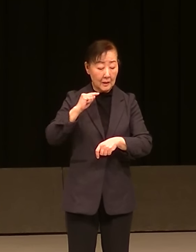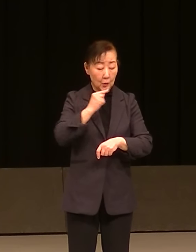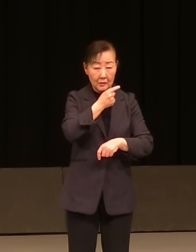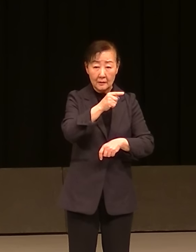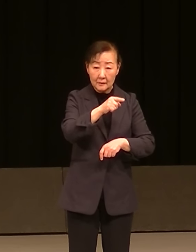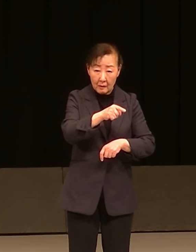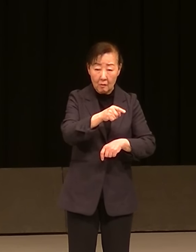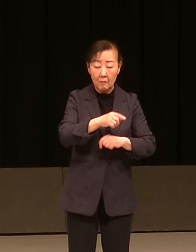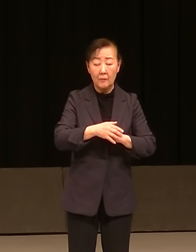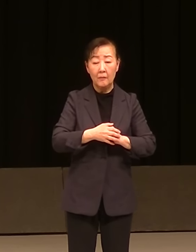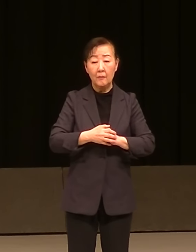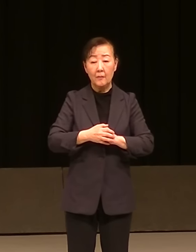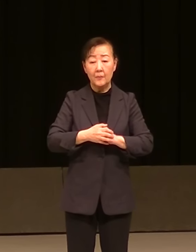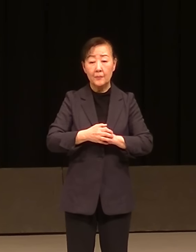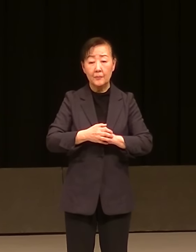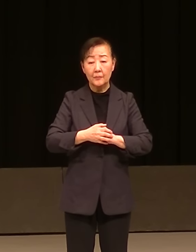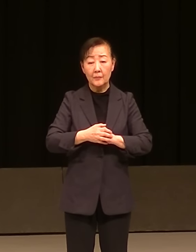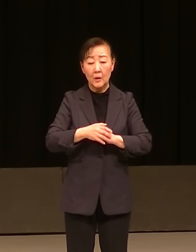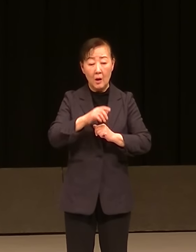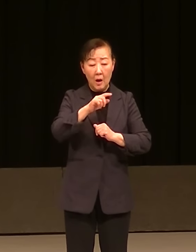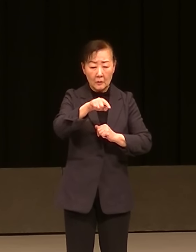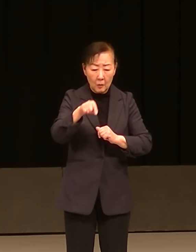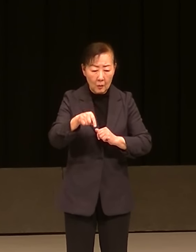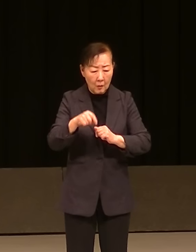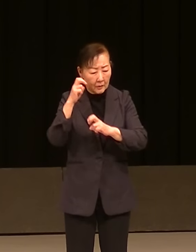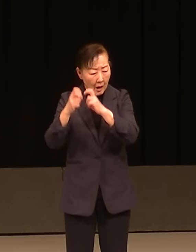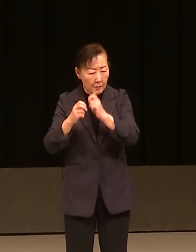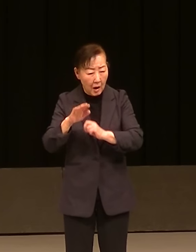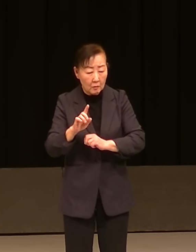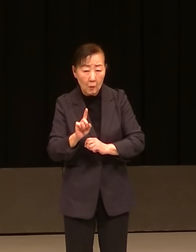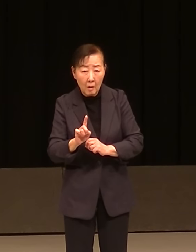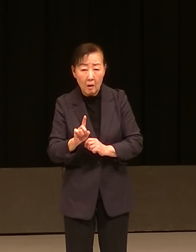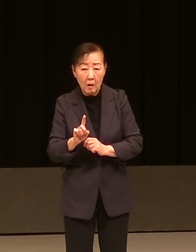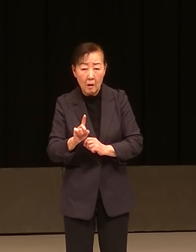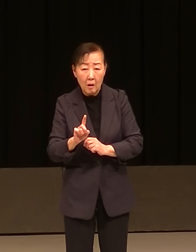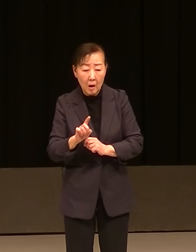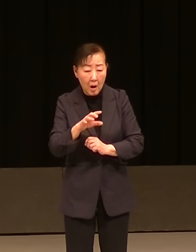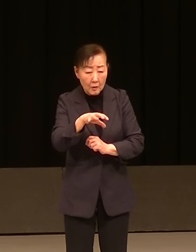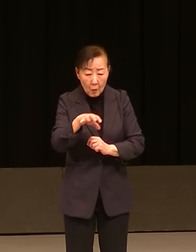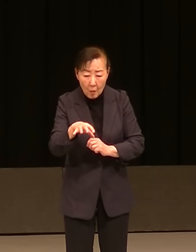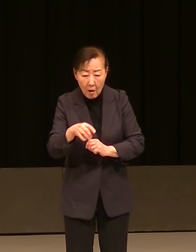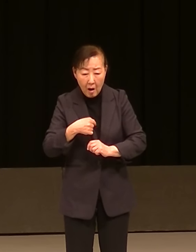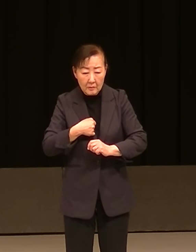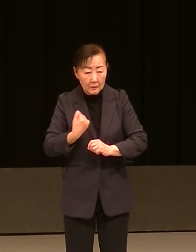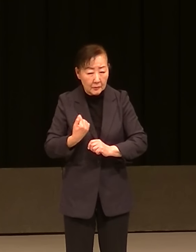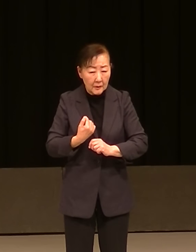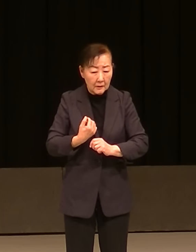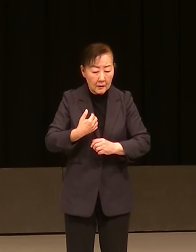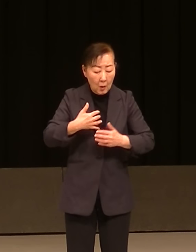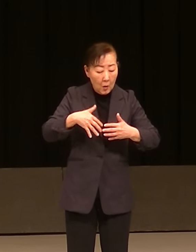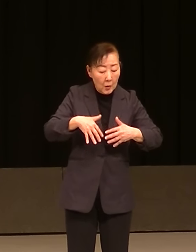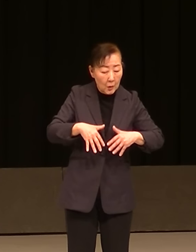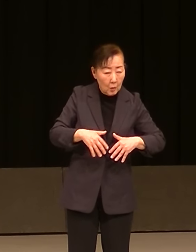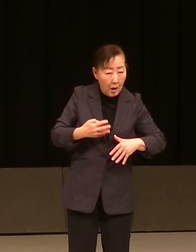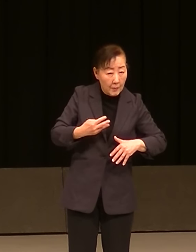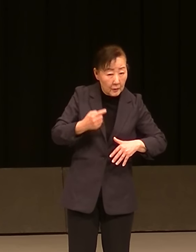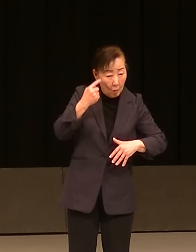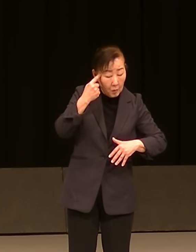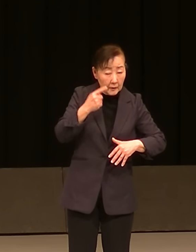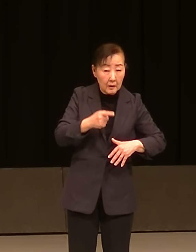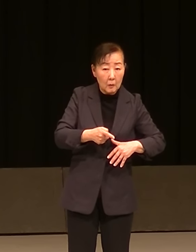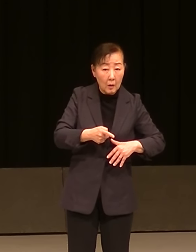よ、どこに彼らの悩みがあるのか、どこが自分たちの弱みだと思って、そこ